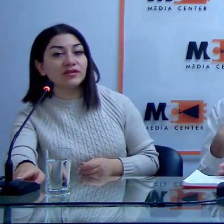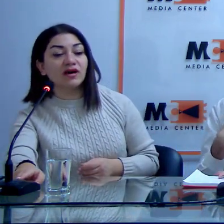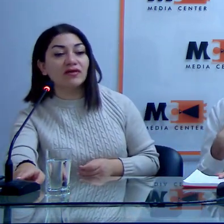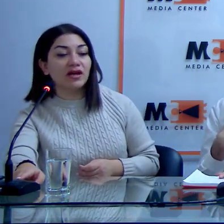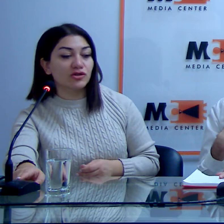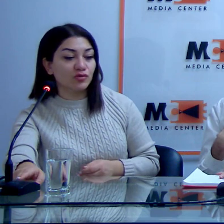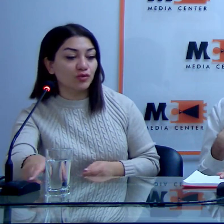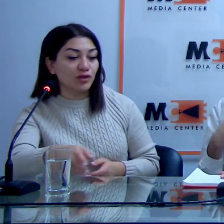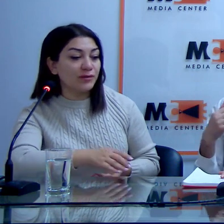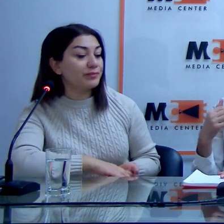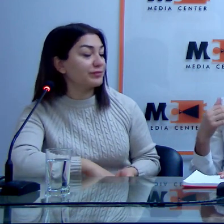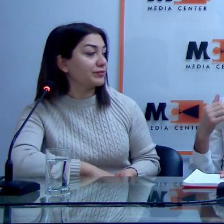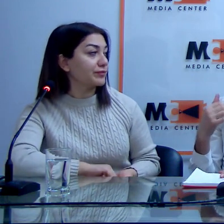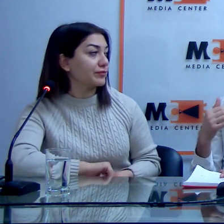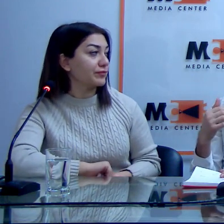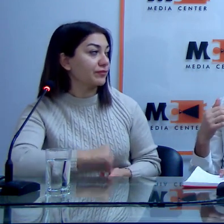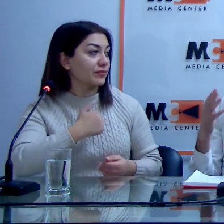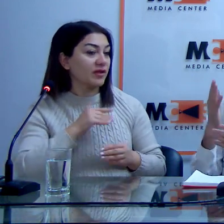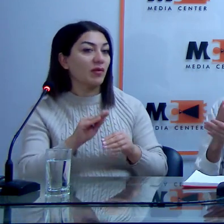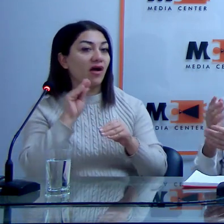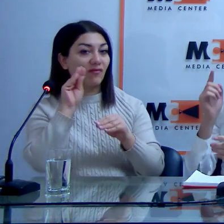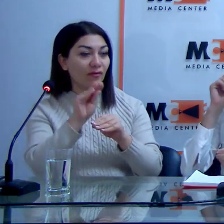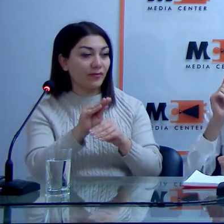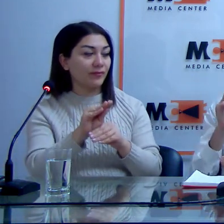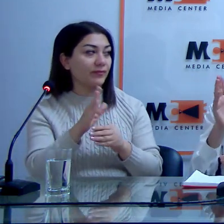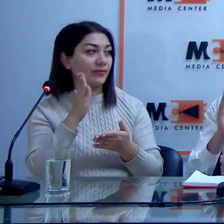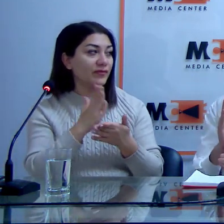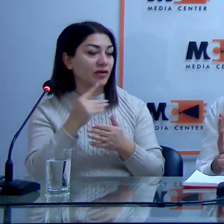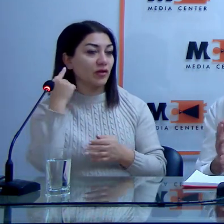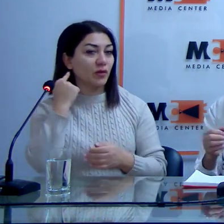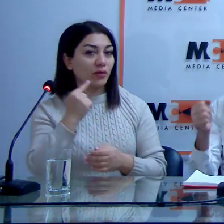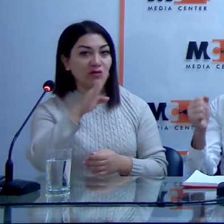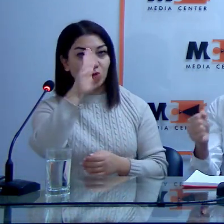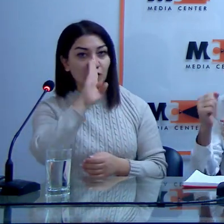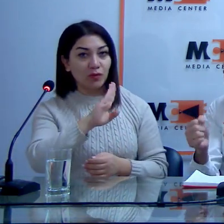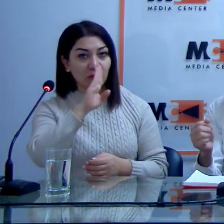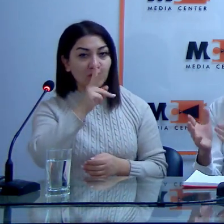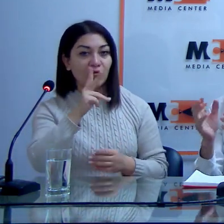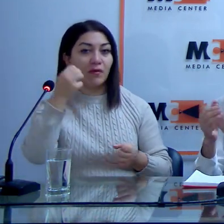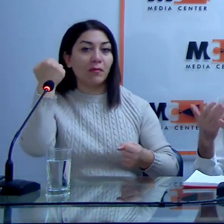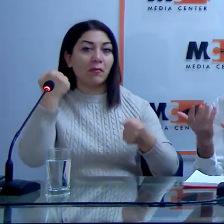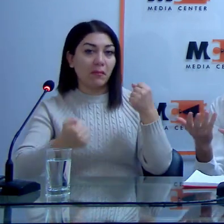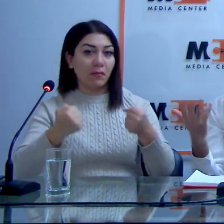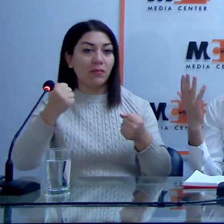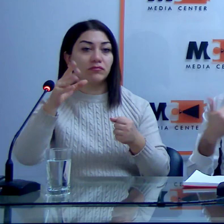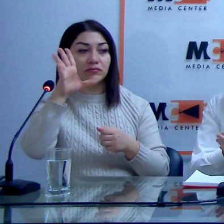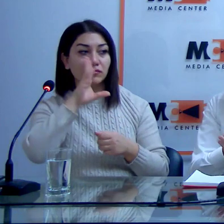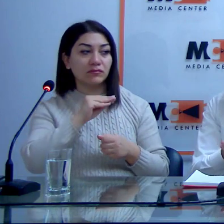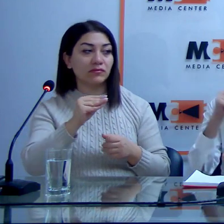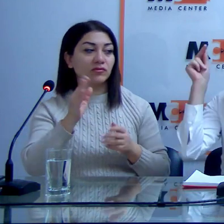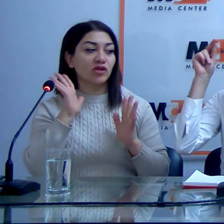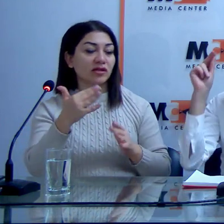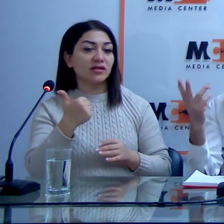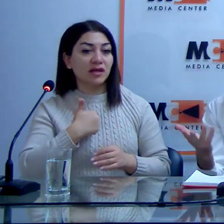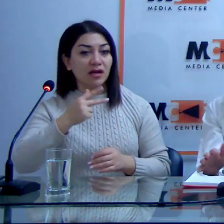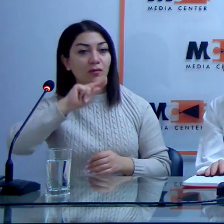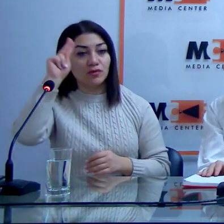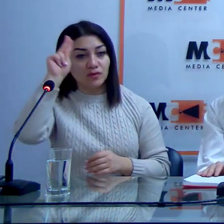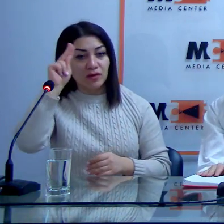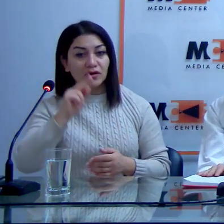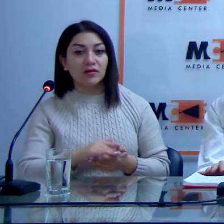Արտաշես ինքս ավելացում ունի։ Քարդ խոլհեմ թույլատրող դեպքում քնջում ծայտեք ծայտքում